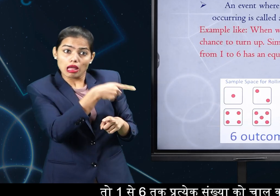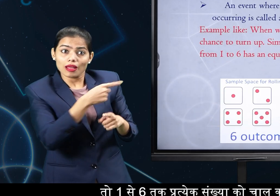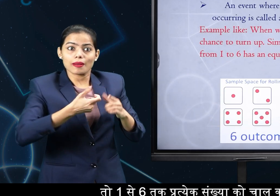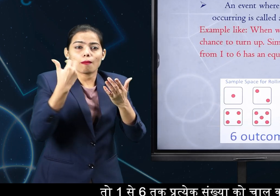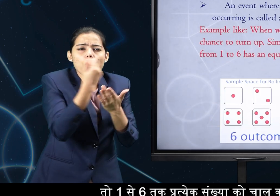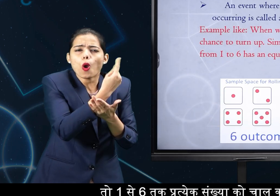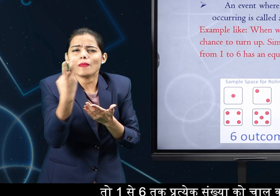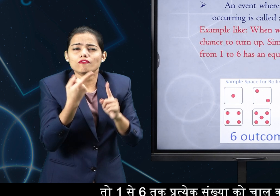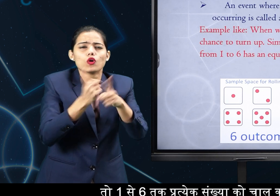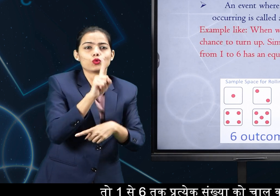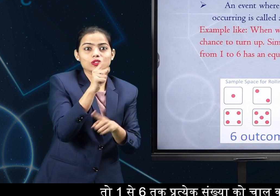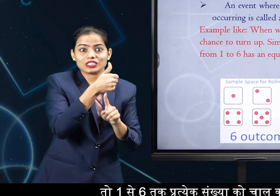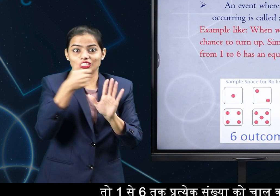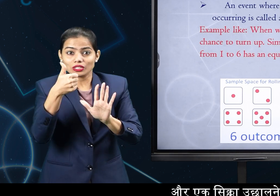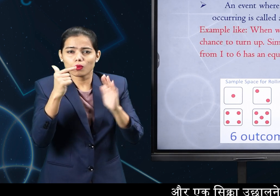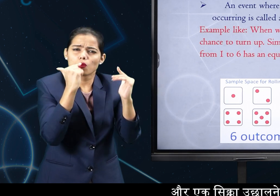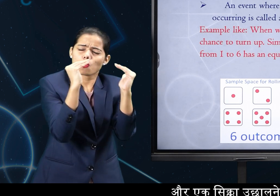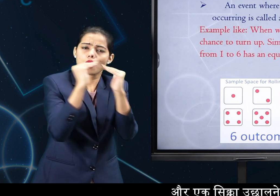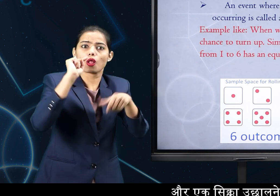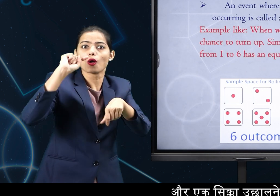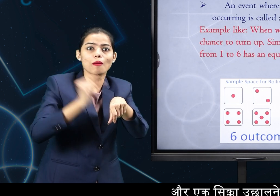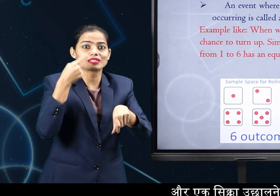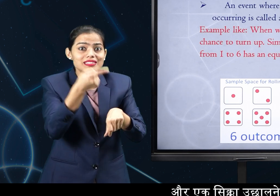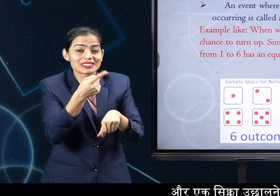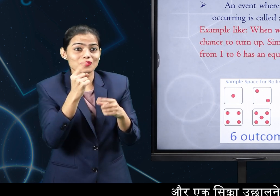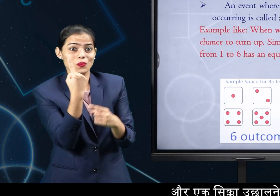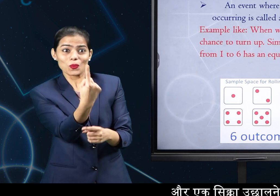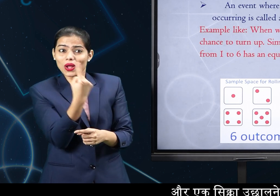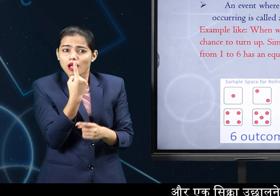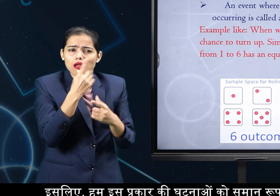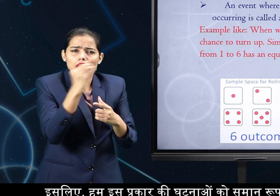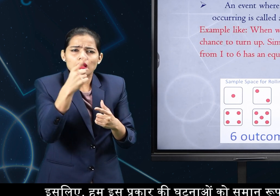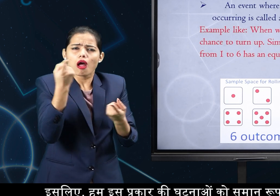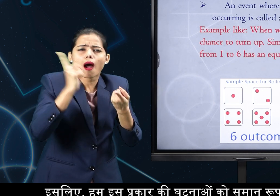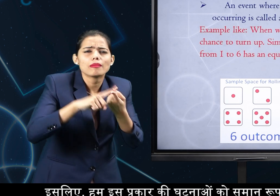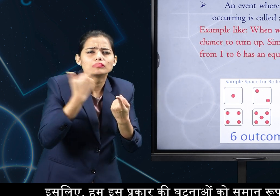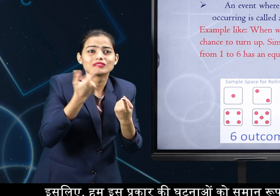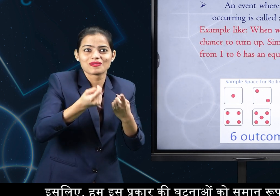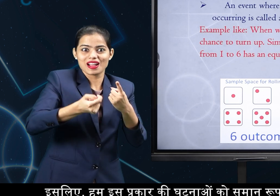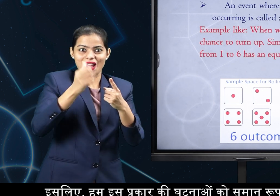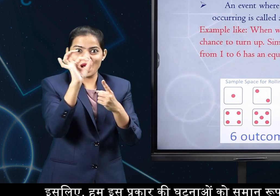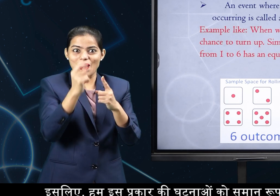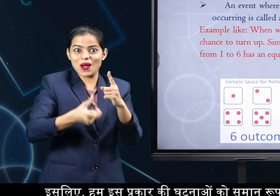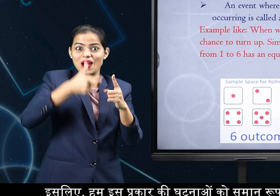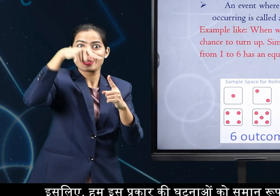का समान मौका होता है और एक सिक्का उछालने के मामले में। इसलिए हम इस प्रकार की घटनाओं